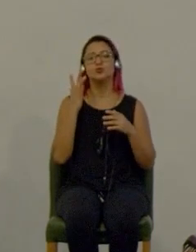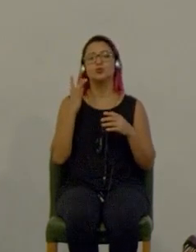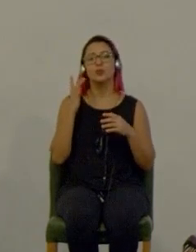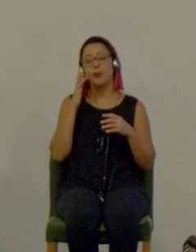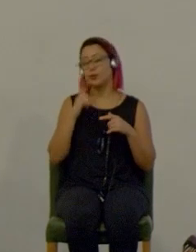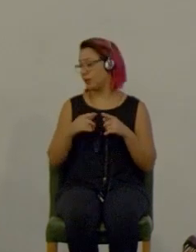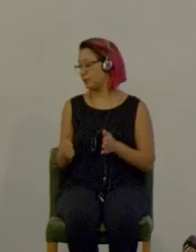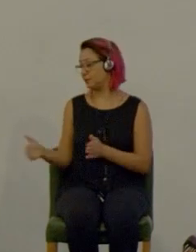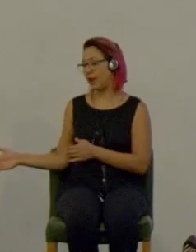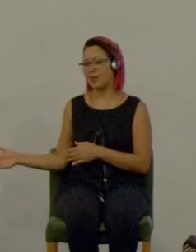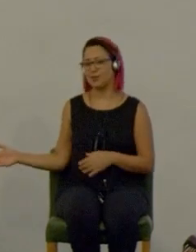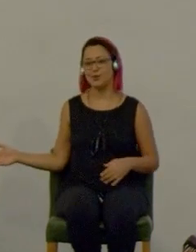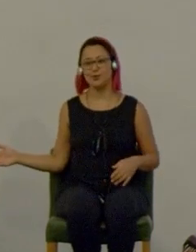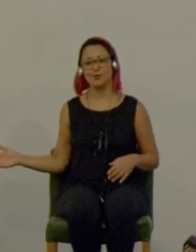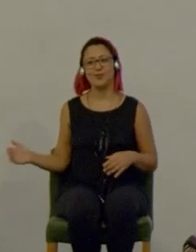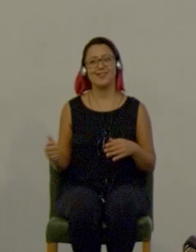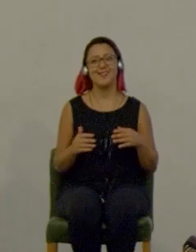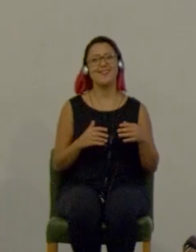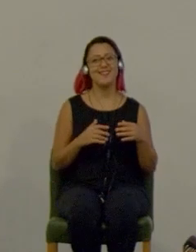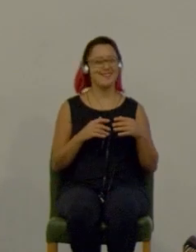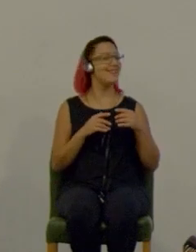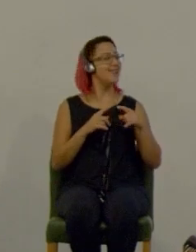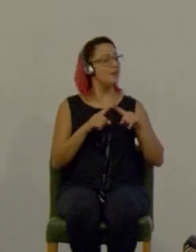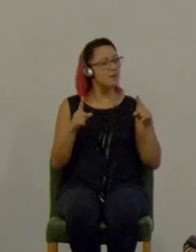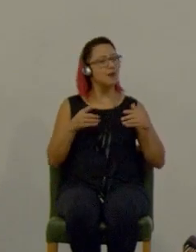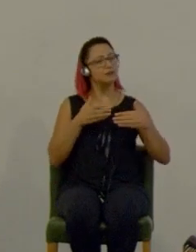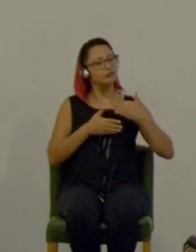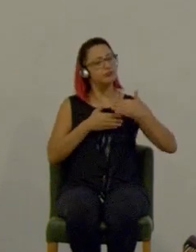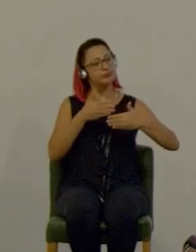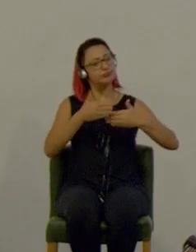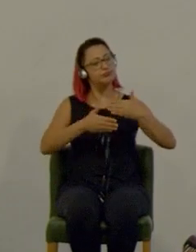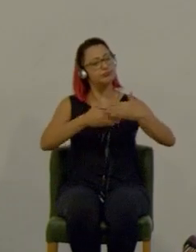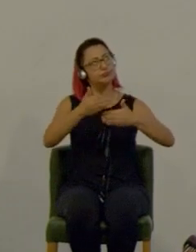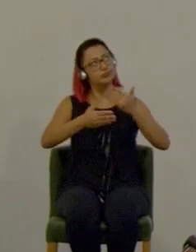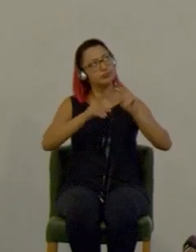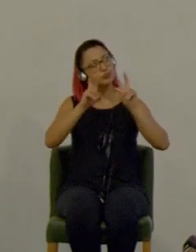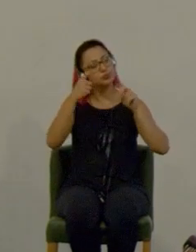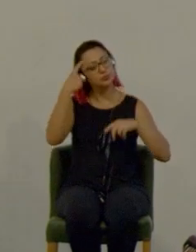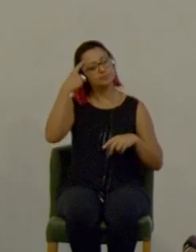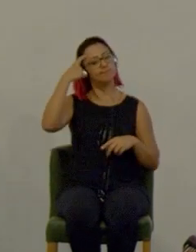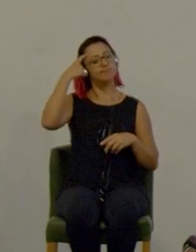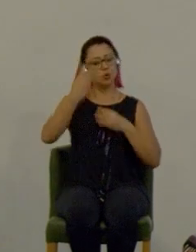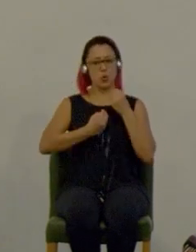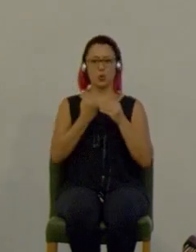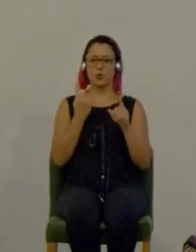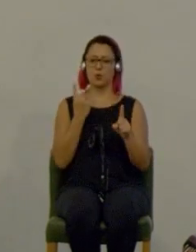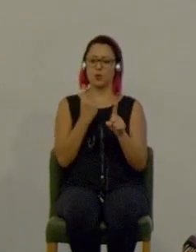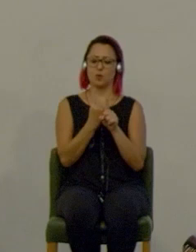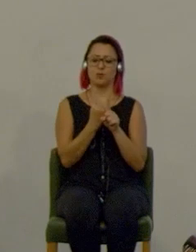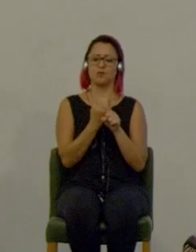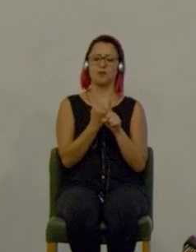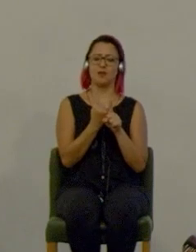contre, l'idée qu'on trouve d'autres modes de parole, de